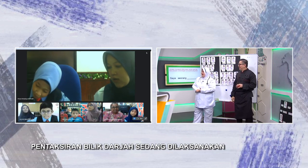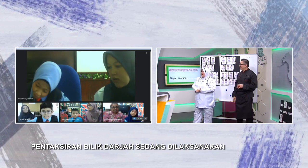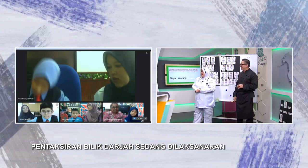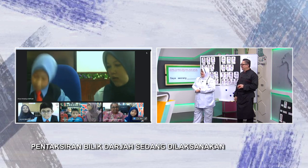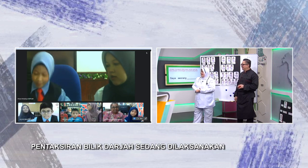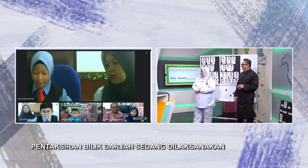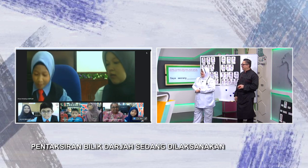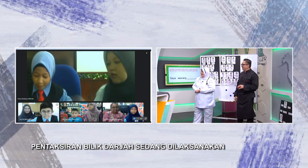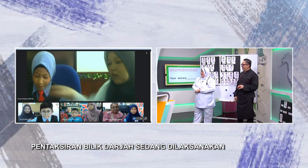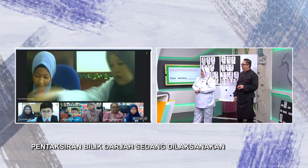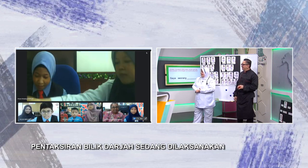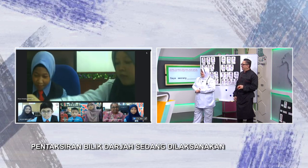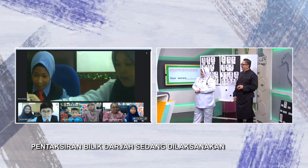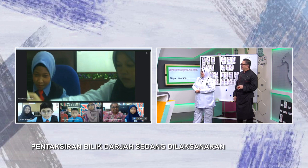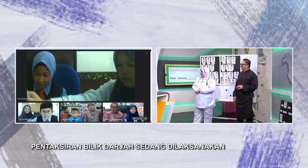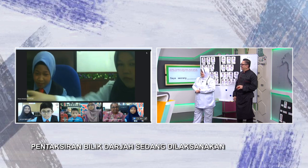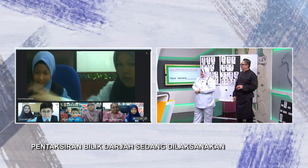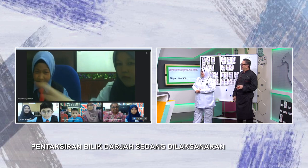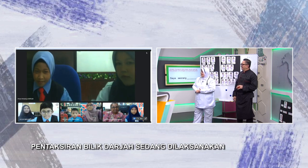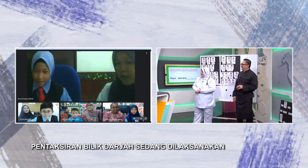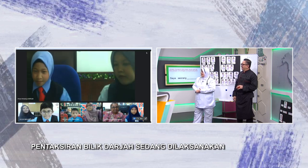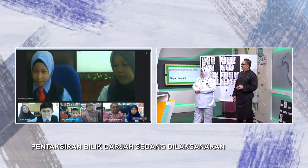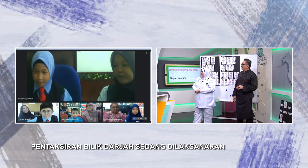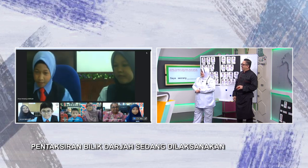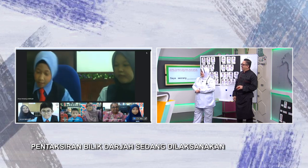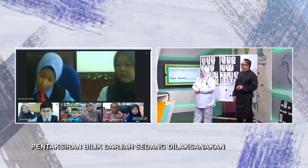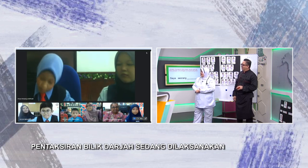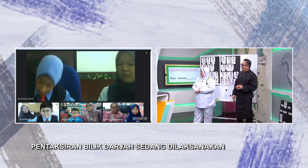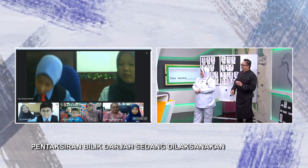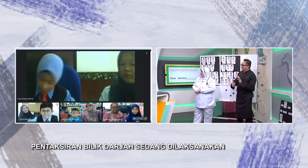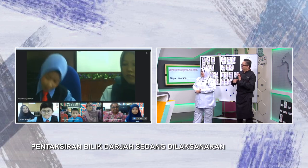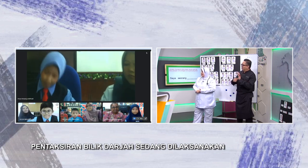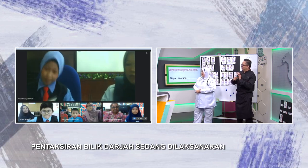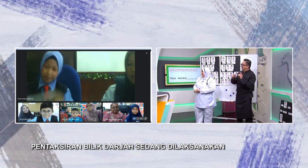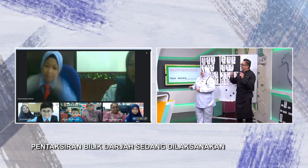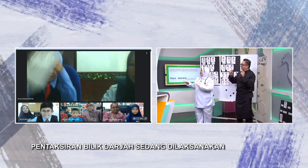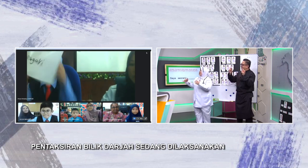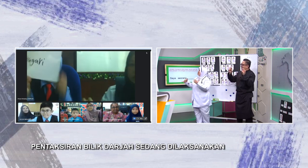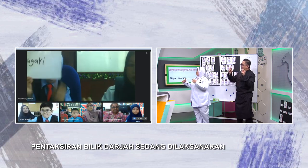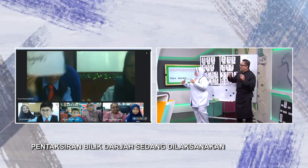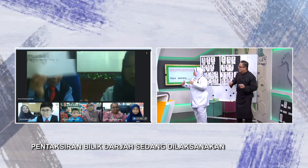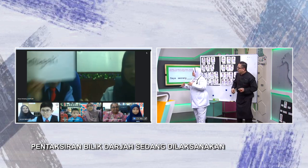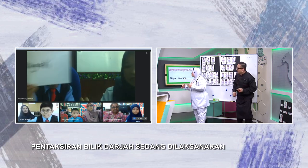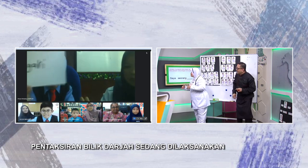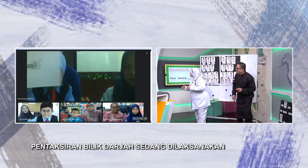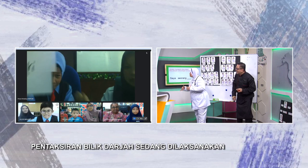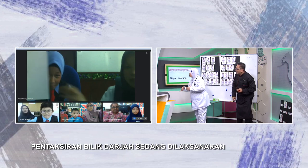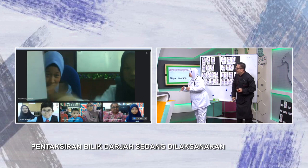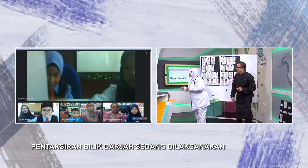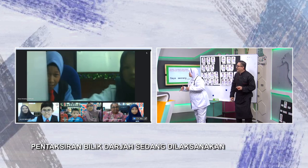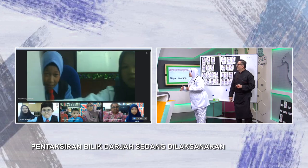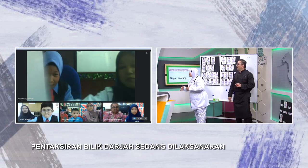Kapal terbang. Okey. Saya seorang. Okey, tunjuk jawapan.